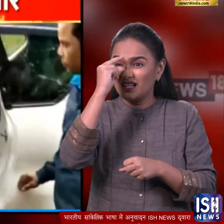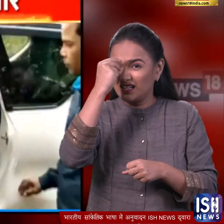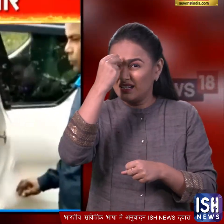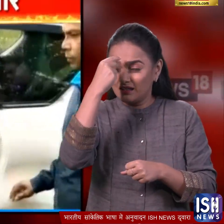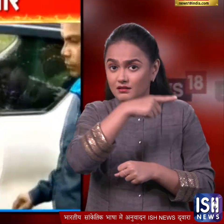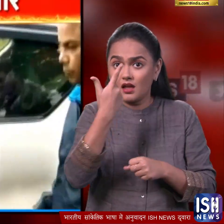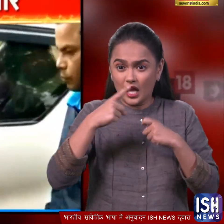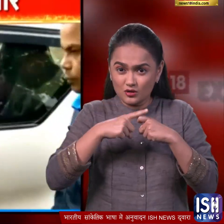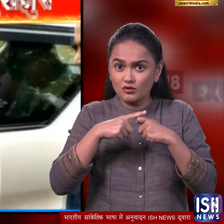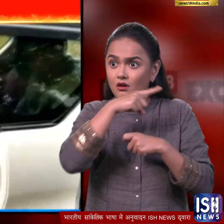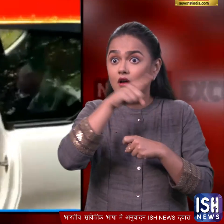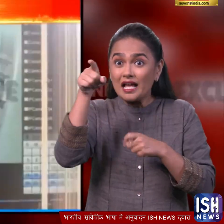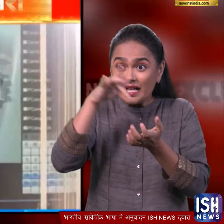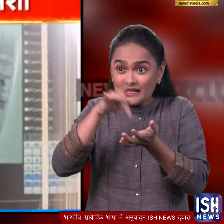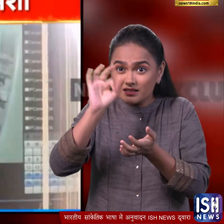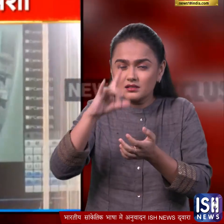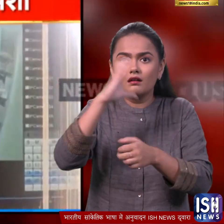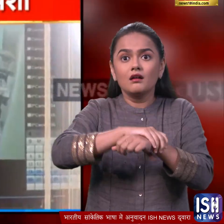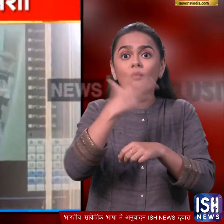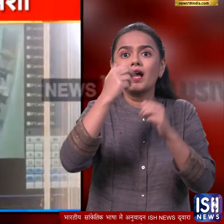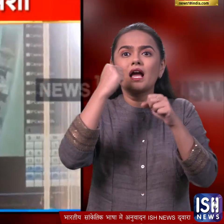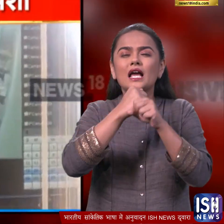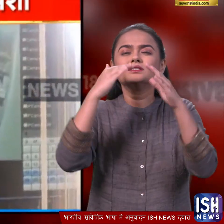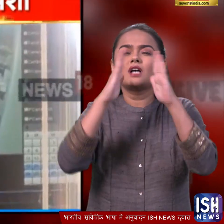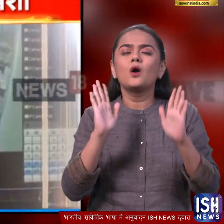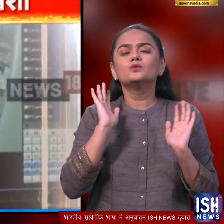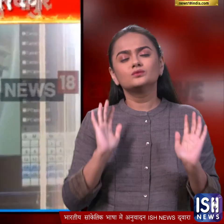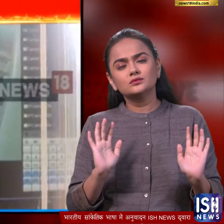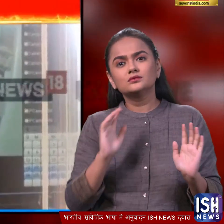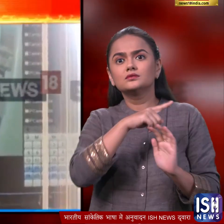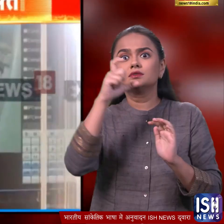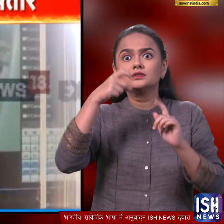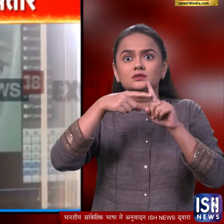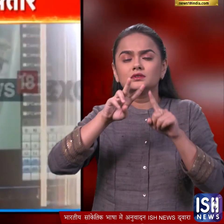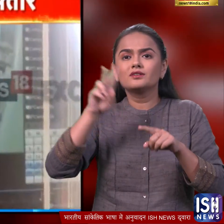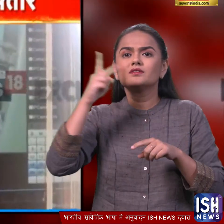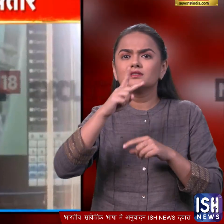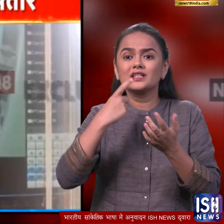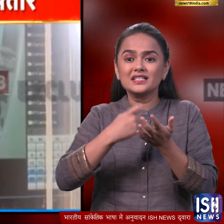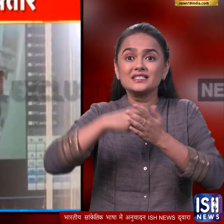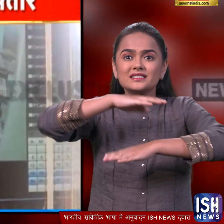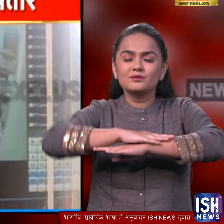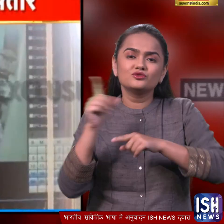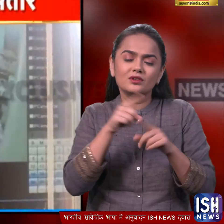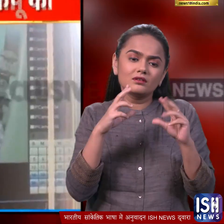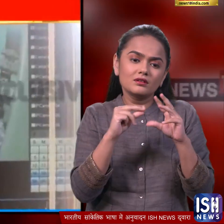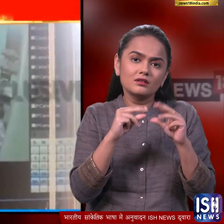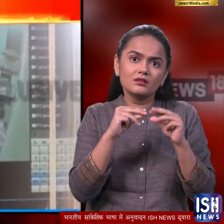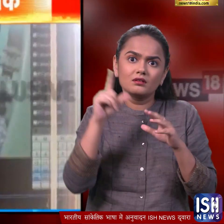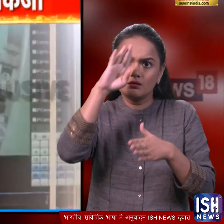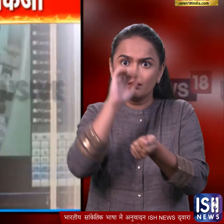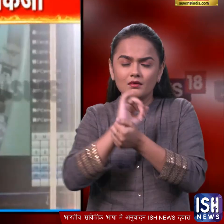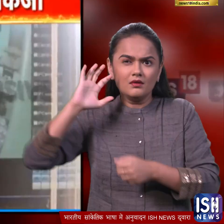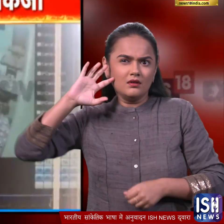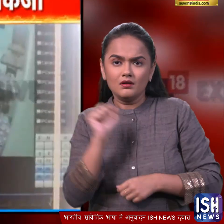मध्य प्रदेश के खजुराहो से गिरफ्तार कर लिया। वो वहां एक गेस्ट हाउस में रुके थे, जहां की सीसीटीवी फुटेज में वो रिसेप्शन पर बात करते दिखाई दिए। पुलिस